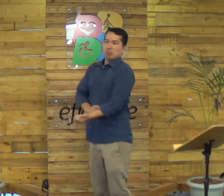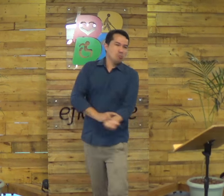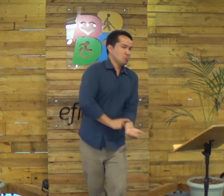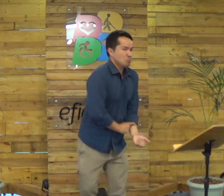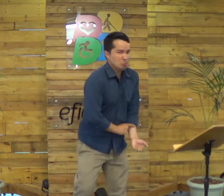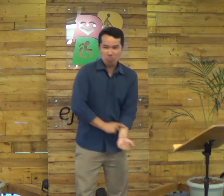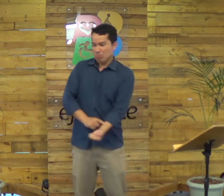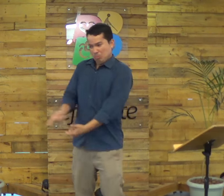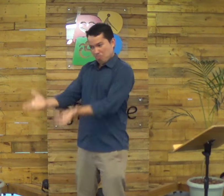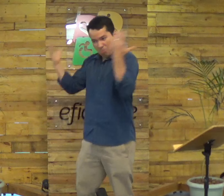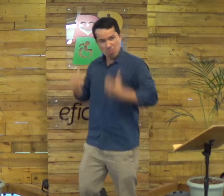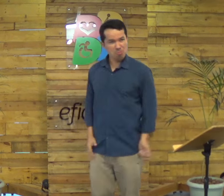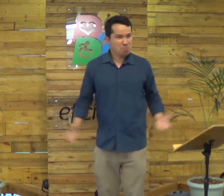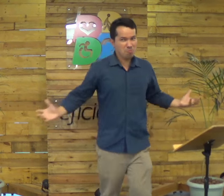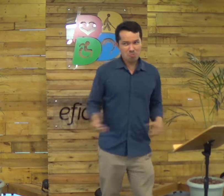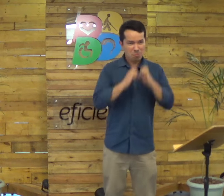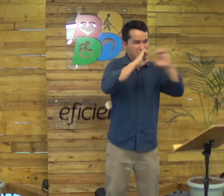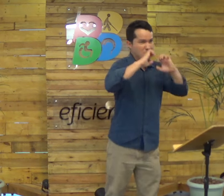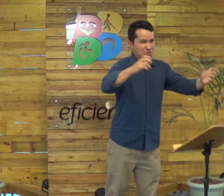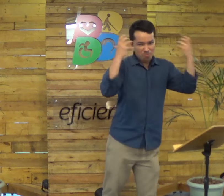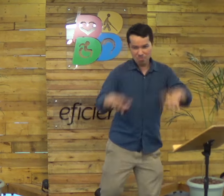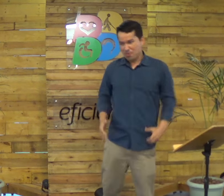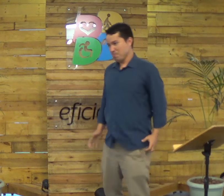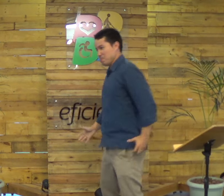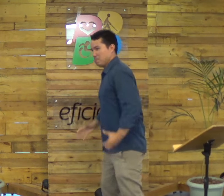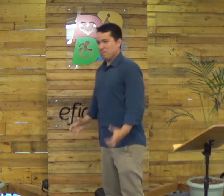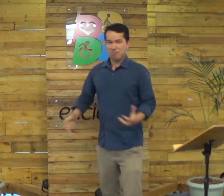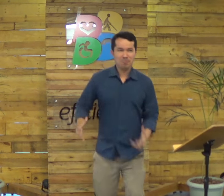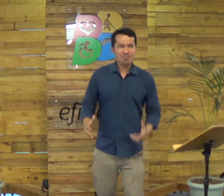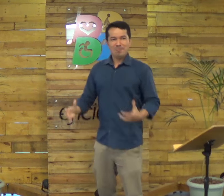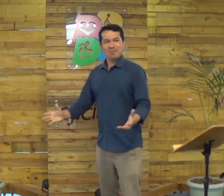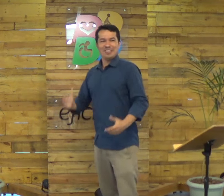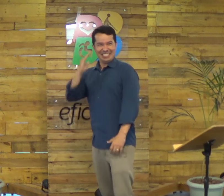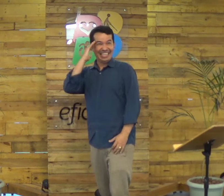ai, você que é isso e aquilo, poxa, você está atrapalhando alguém, a gente está falando errado.